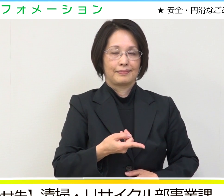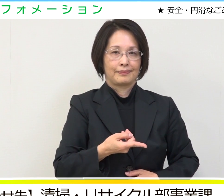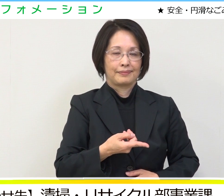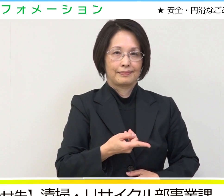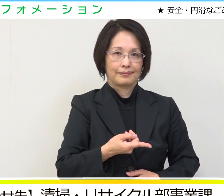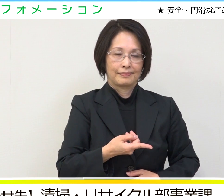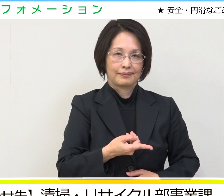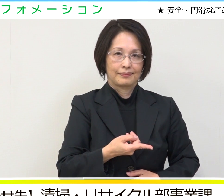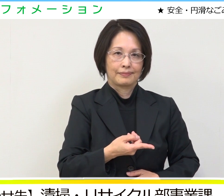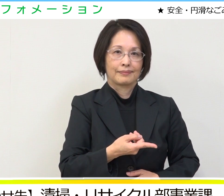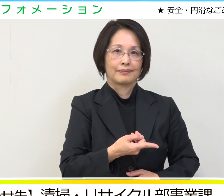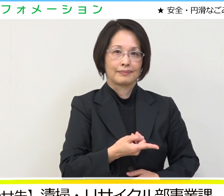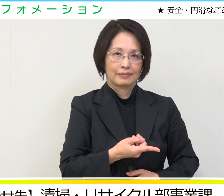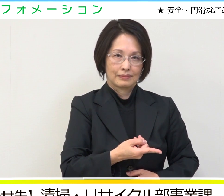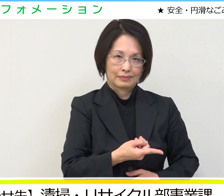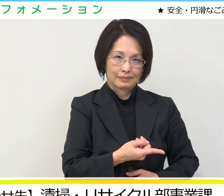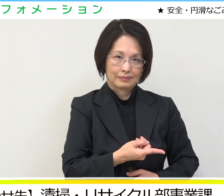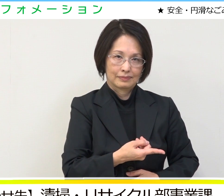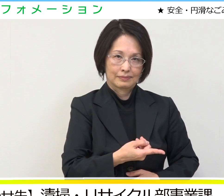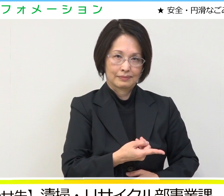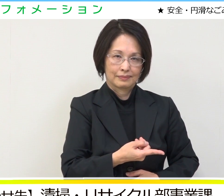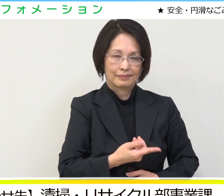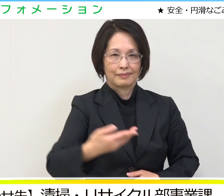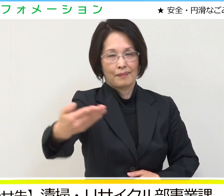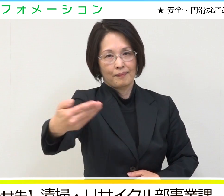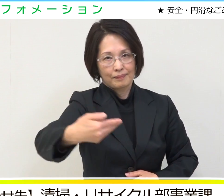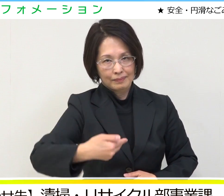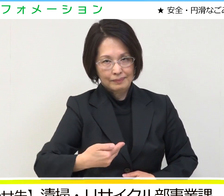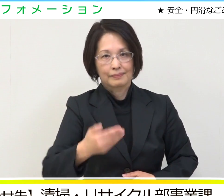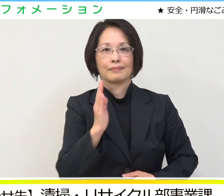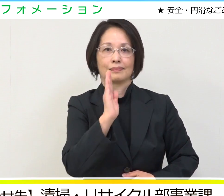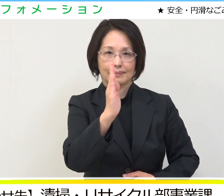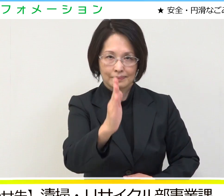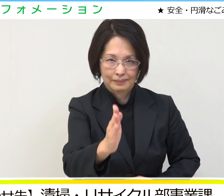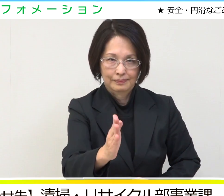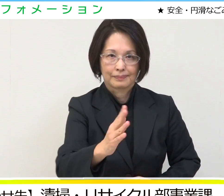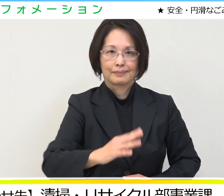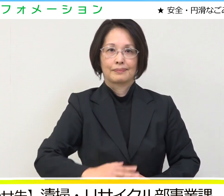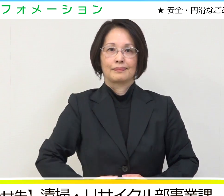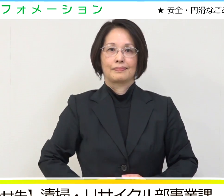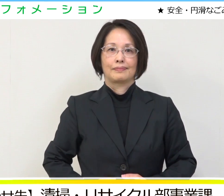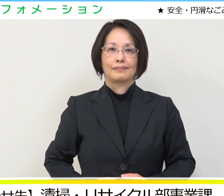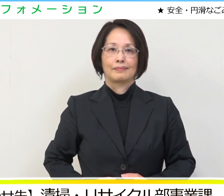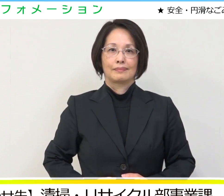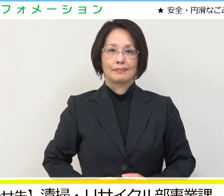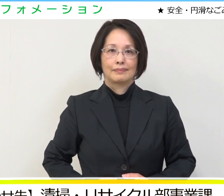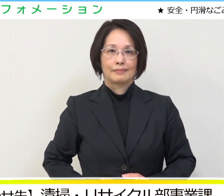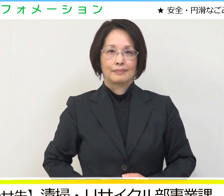5432サンレイ58番までどうぞ